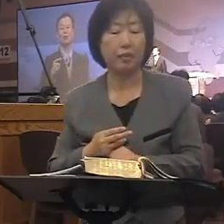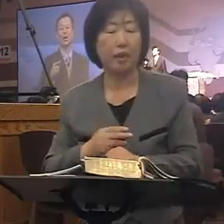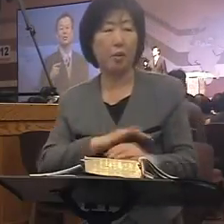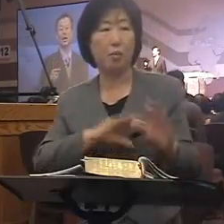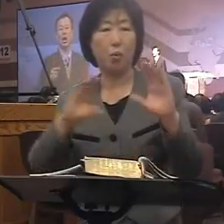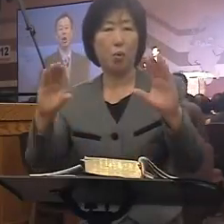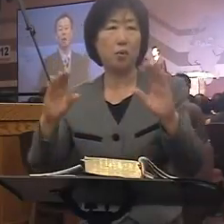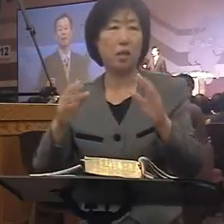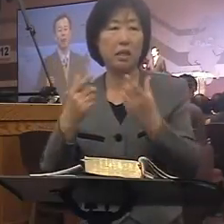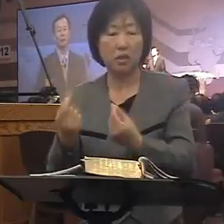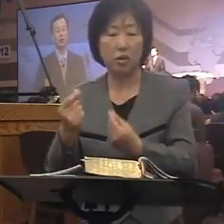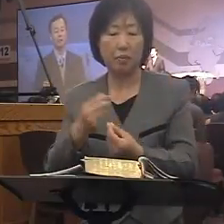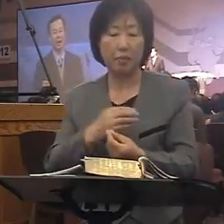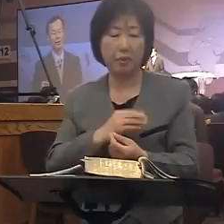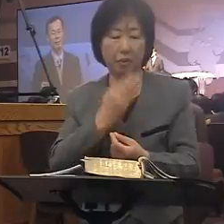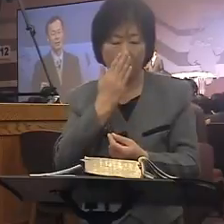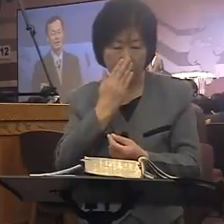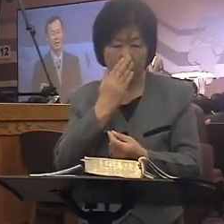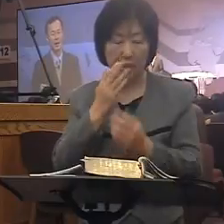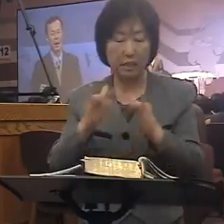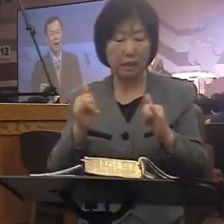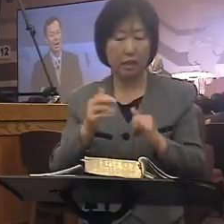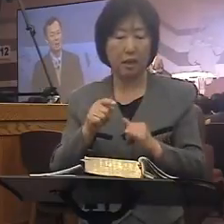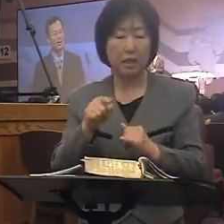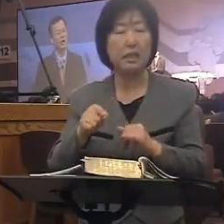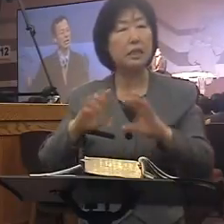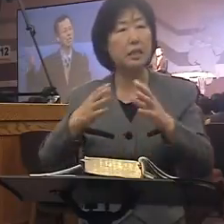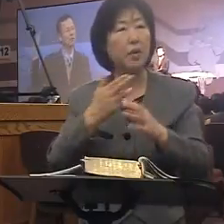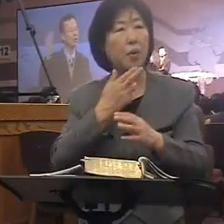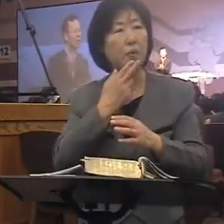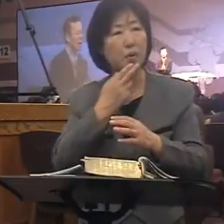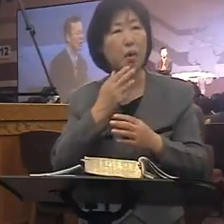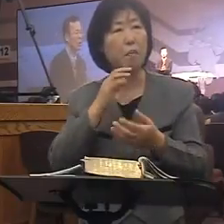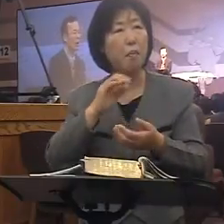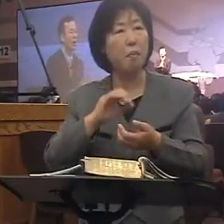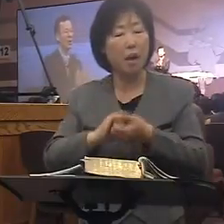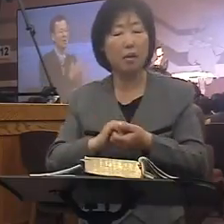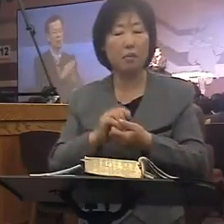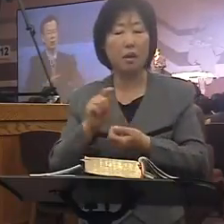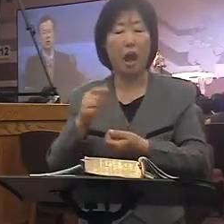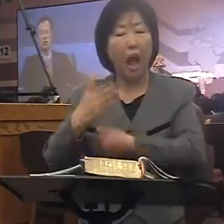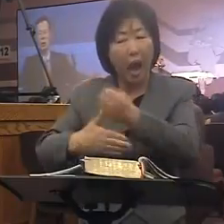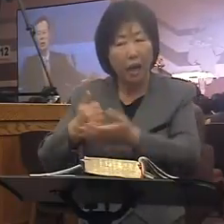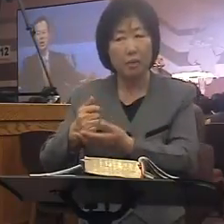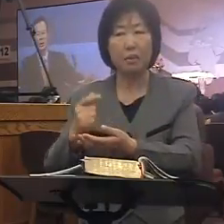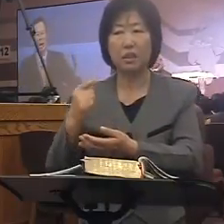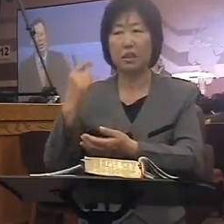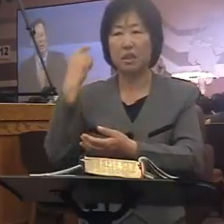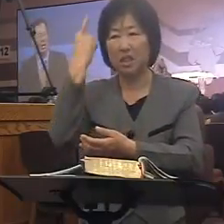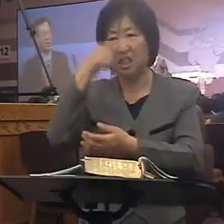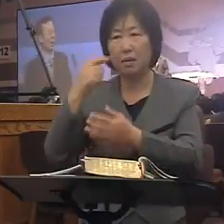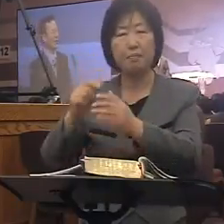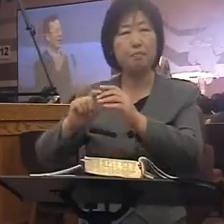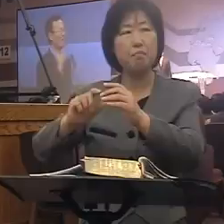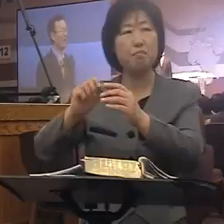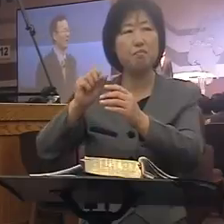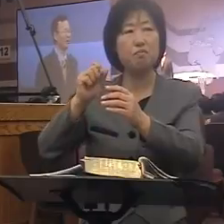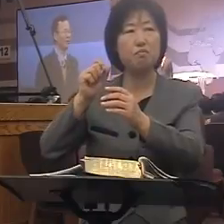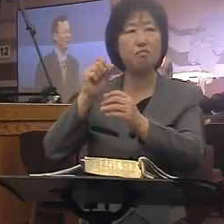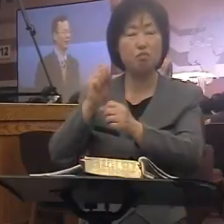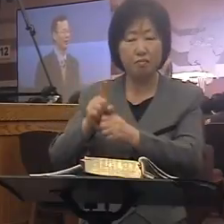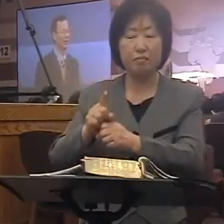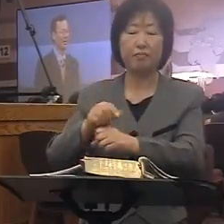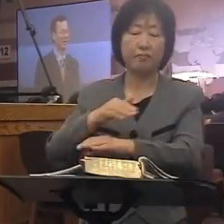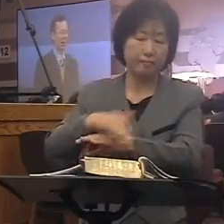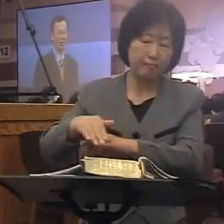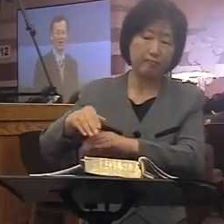모세처럼 겸손한 자가 없을 만큼 이 세상에 하나님이 그의 인품을 깎고 빚으시고 당신의 형상으로